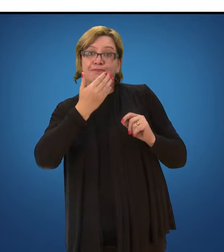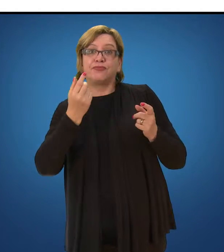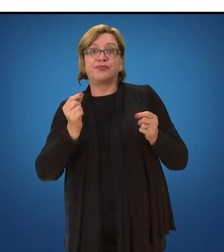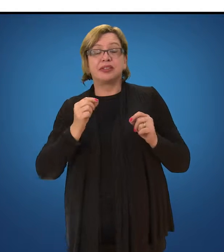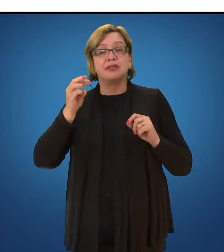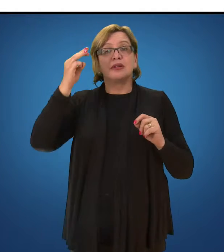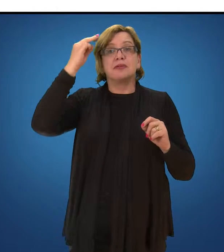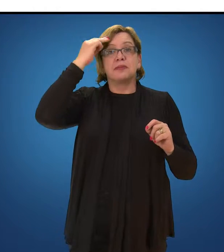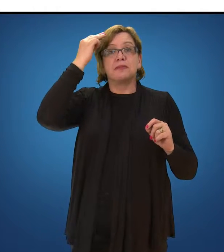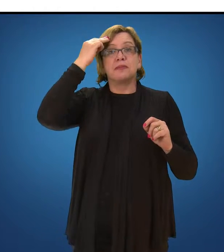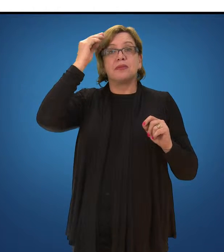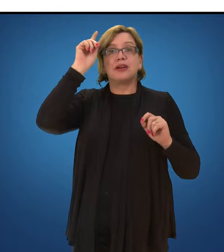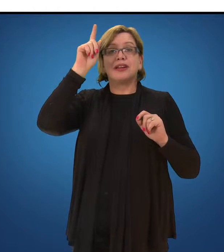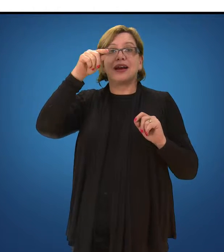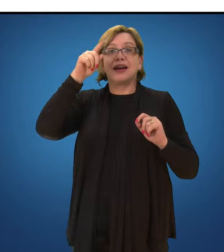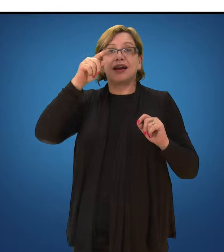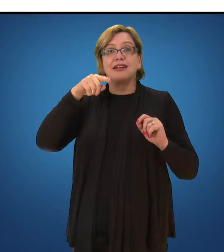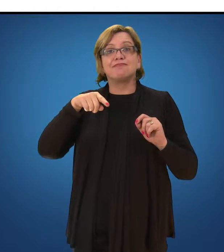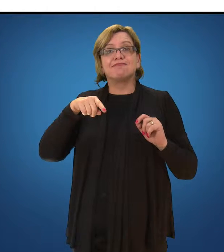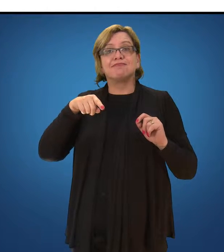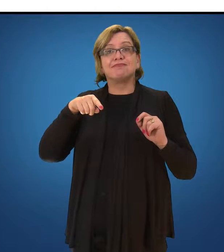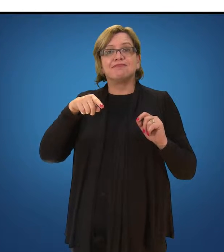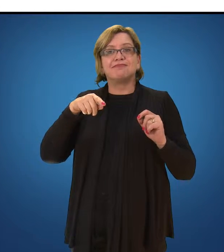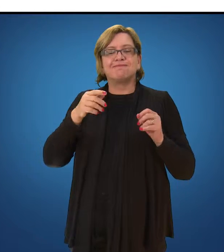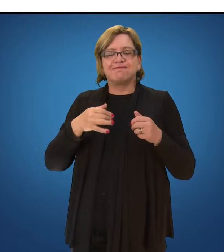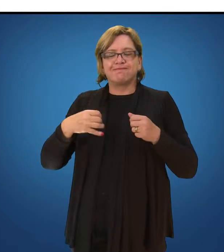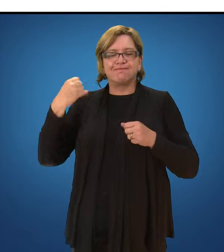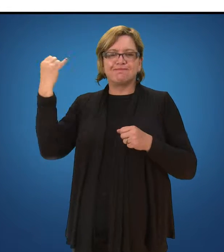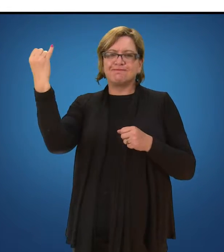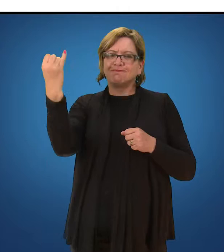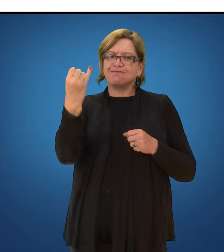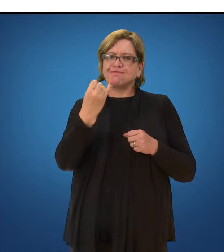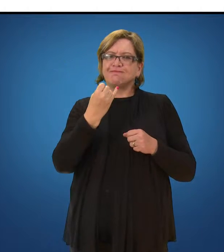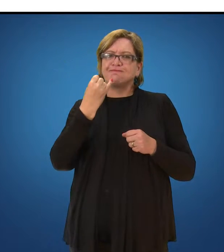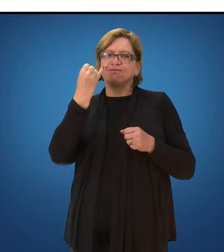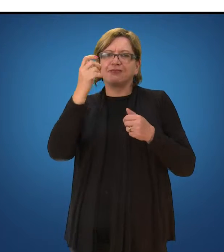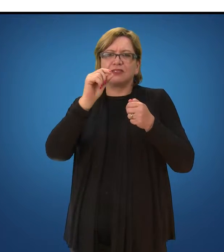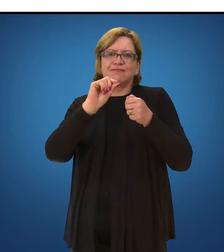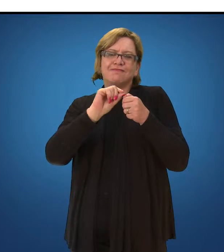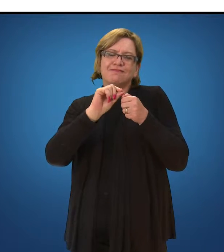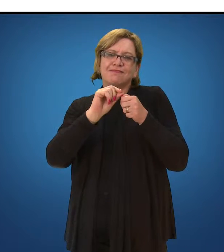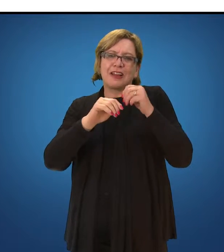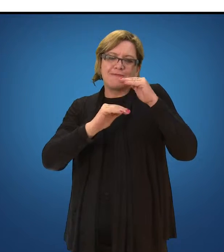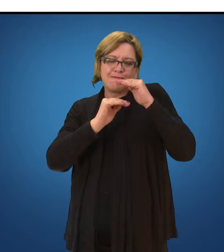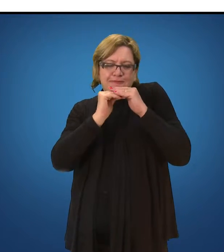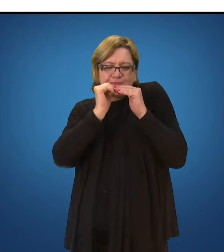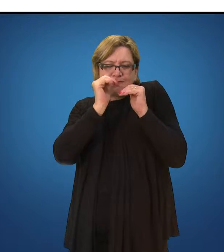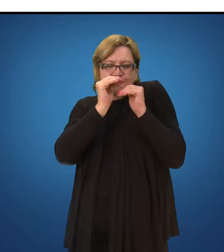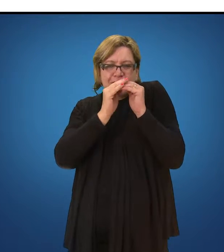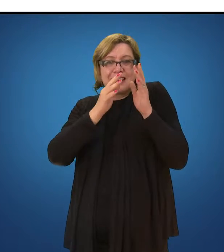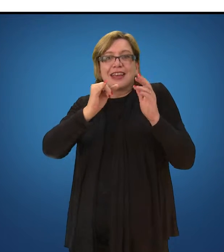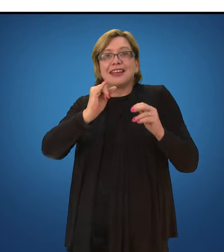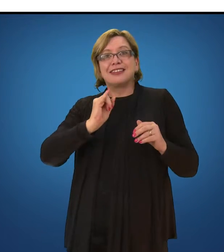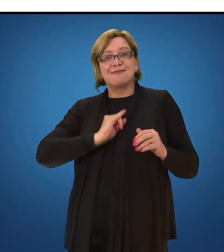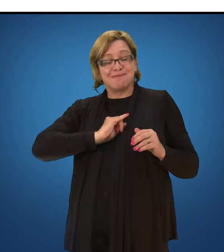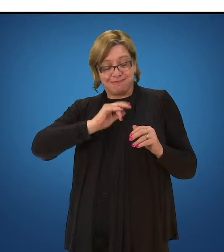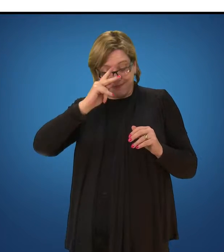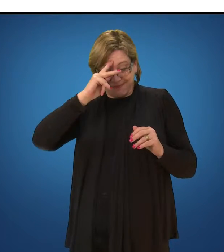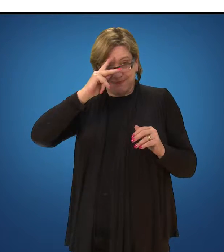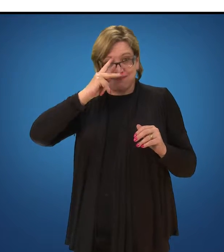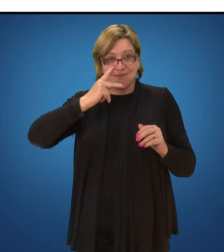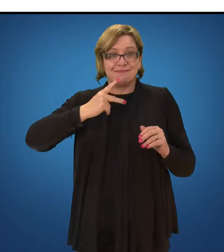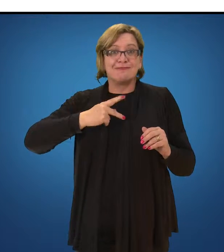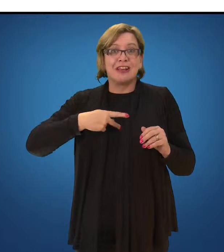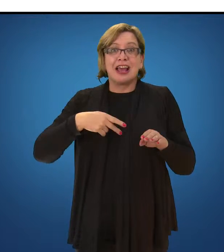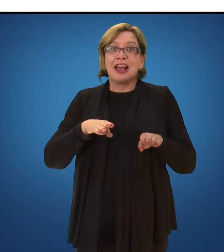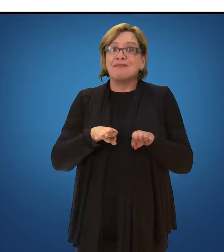A memória, então, é um elemento central para constituir a nossa identidade individual, porque ela determina quem eu sou, mas